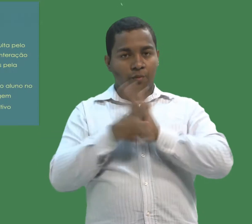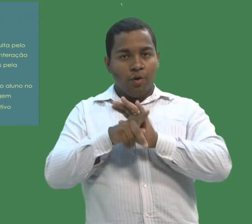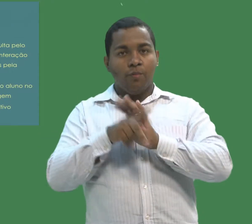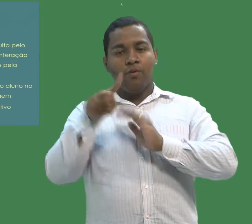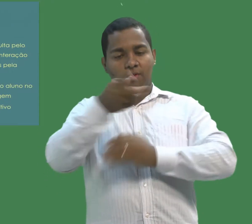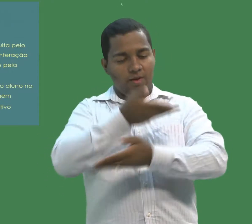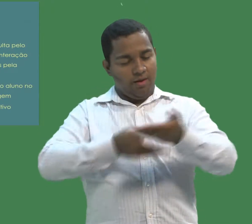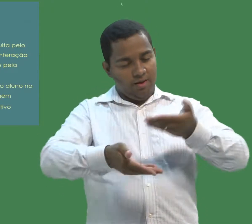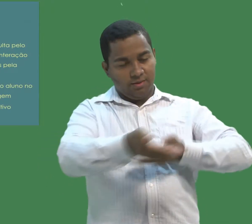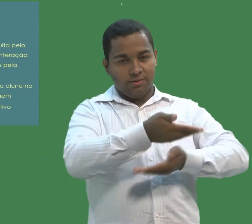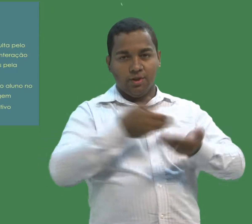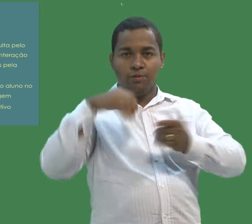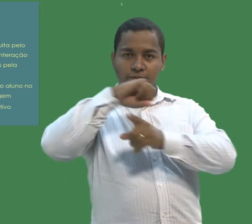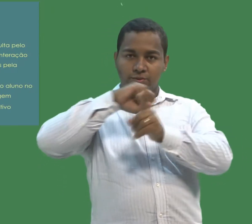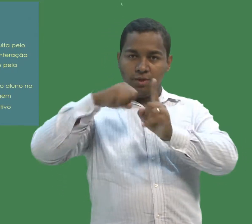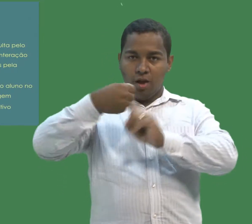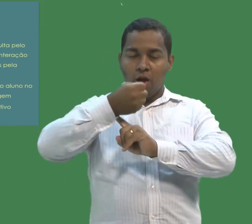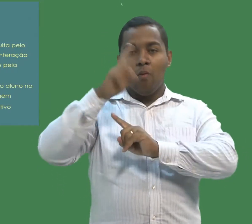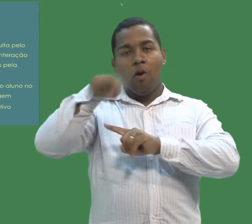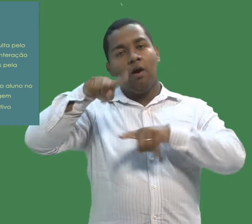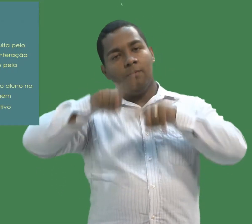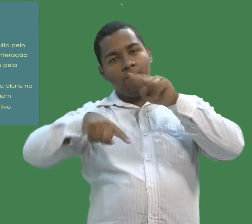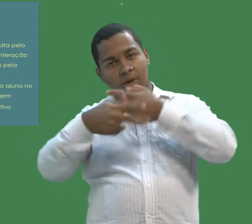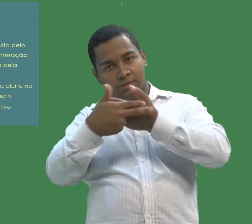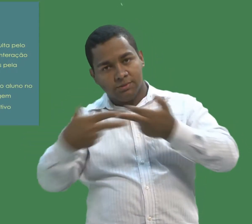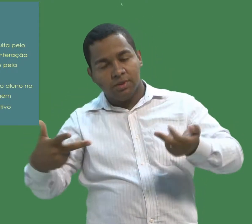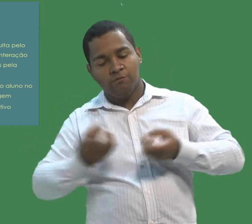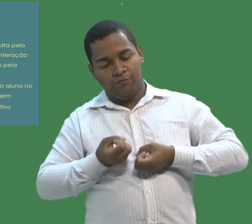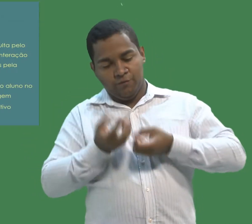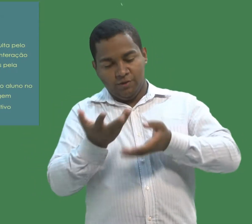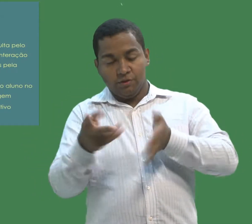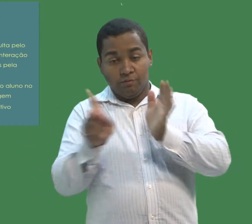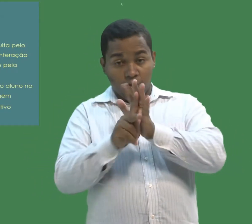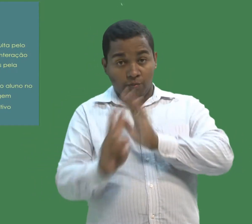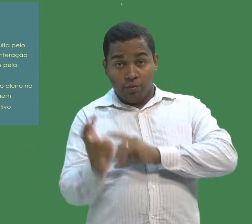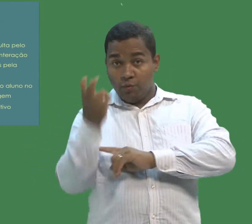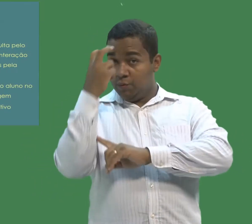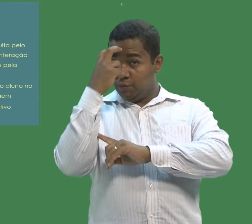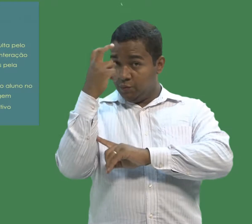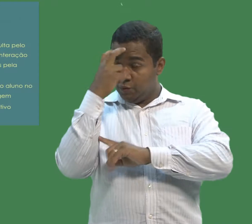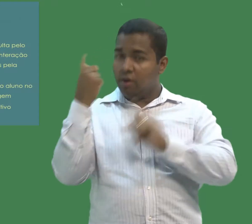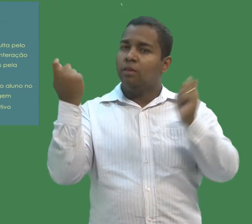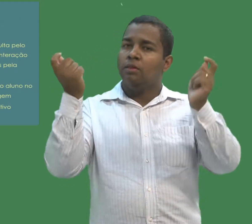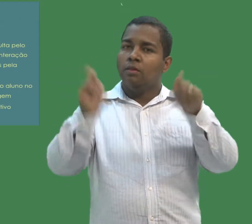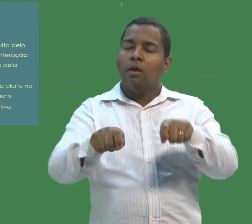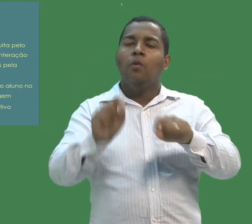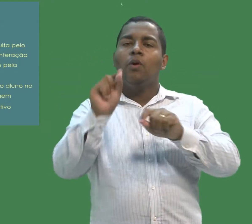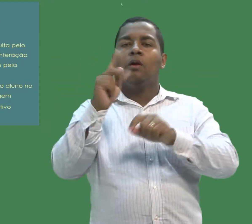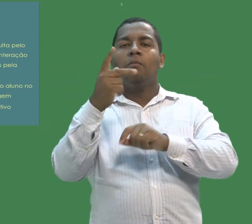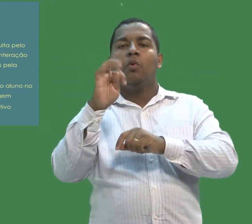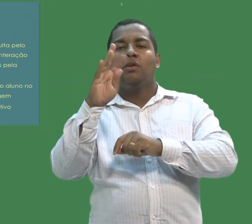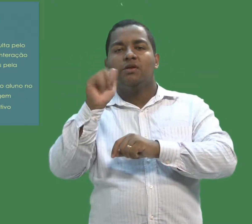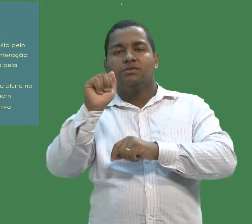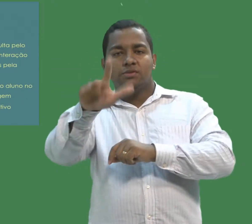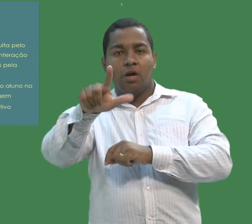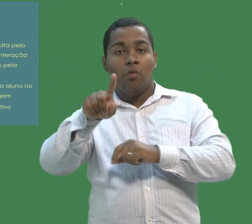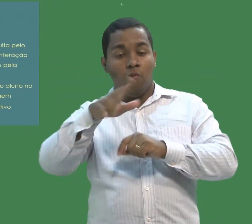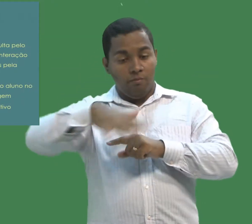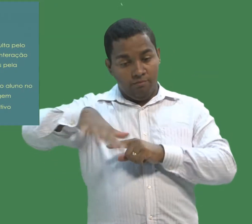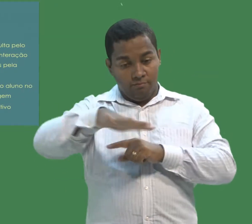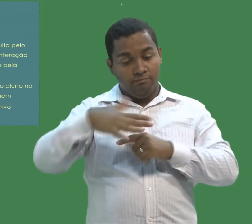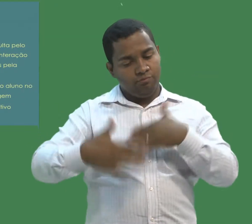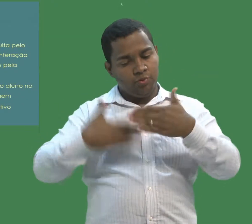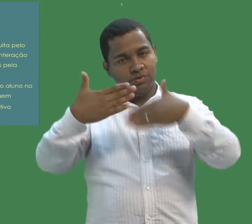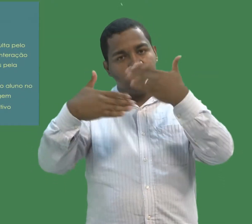social, com materiais fornecidos pela cultura. Ele considera a potencialidade do aluno no processo de ensino e aprendizagem.